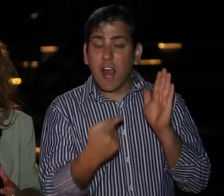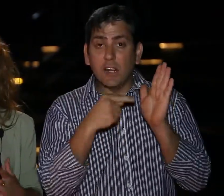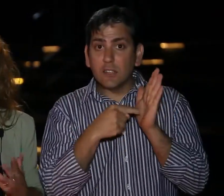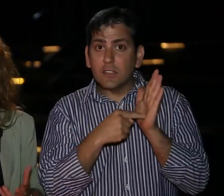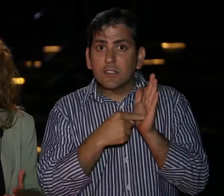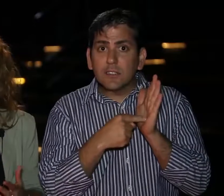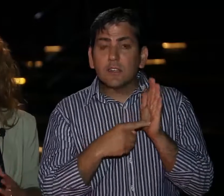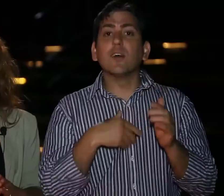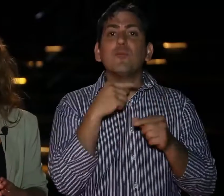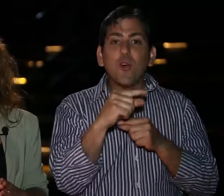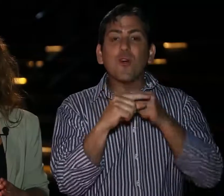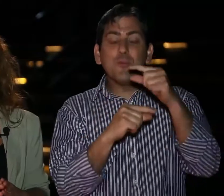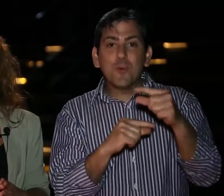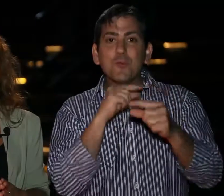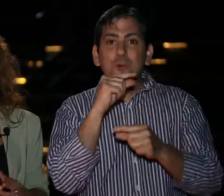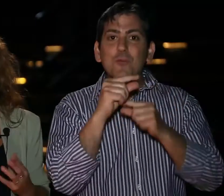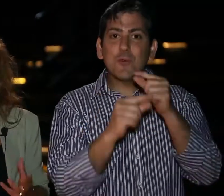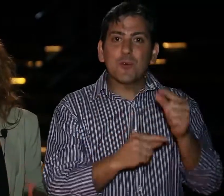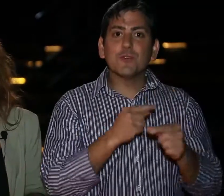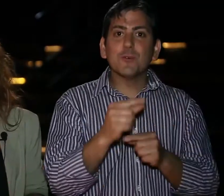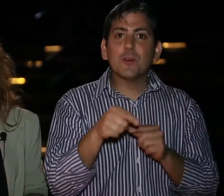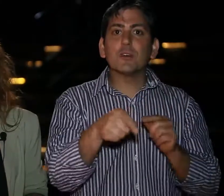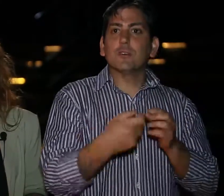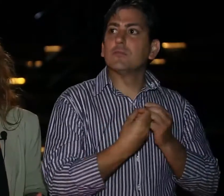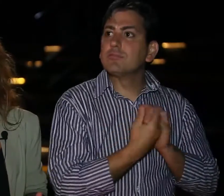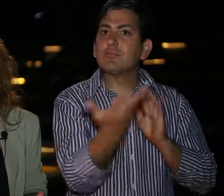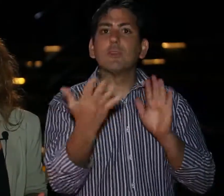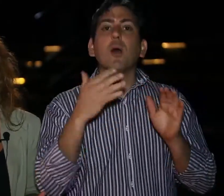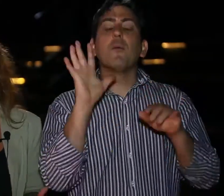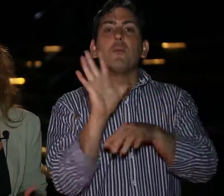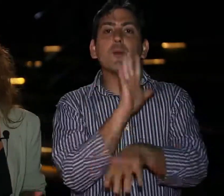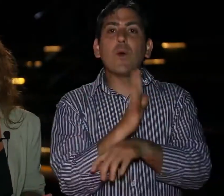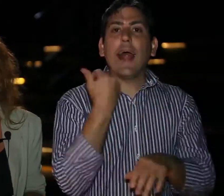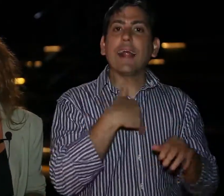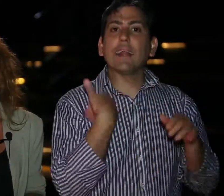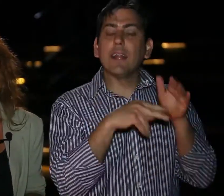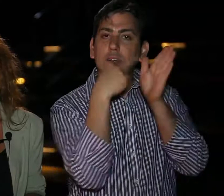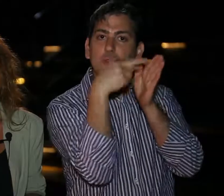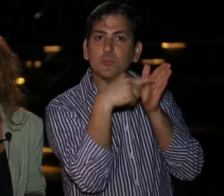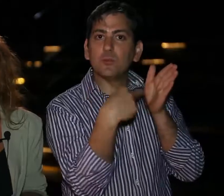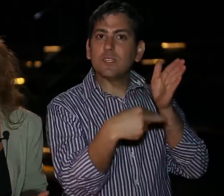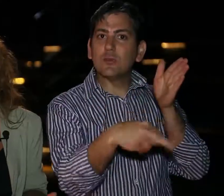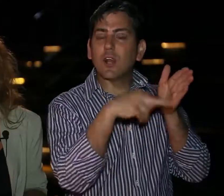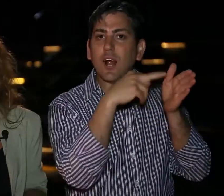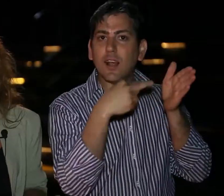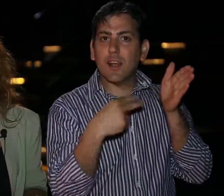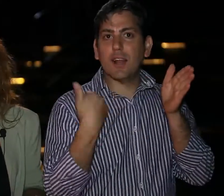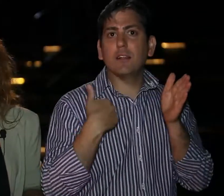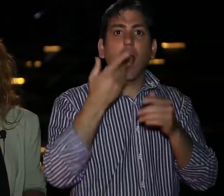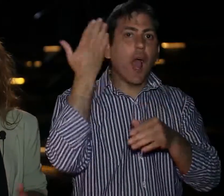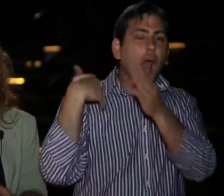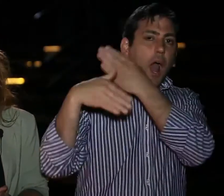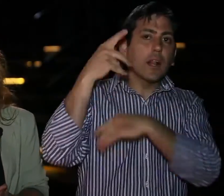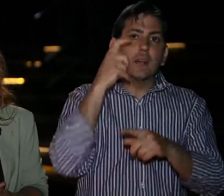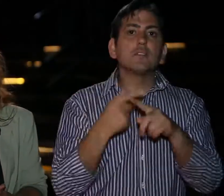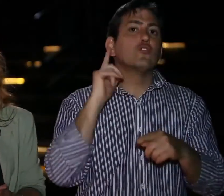paulatinamente se subtitularan películas argentinas a las que las personas sordas no tenían acceso años